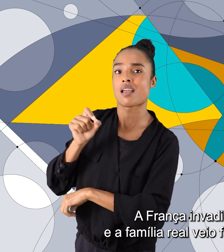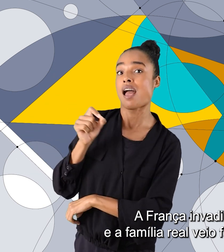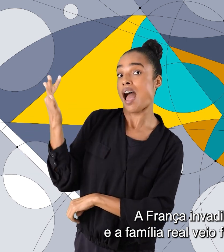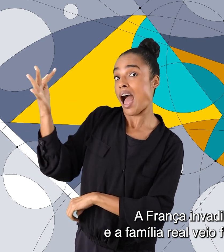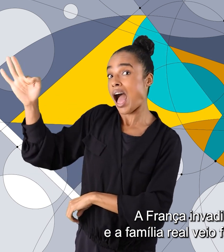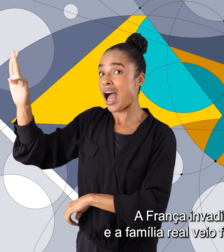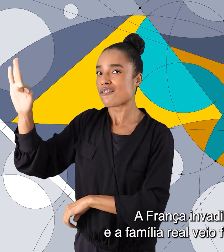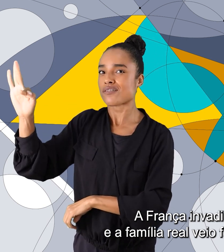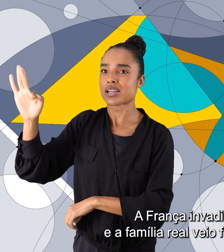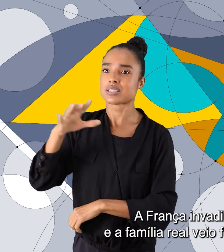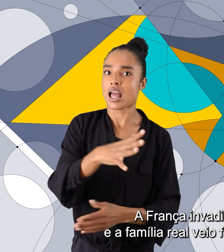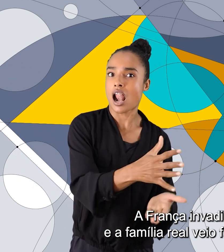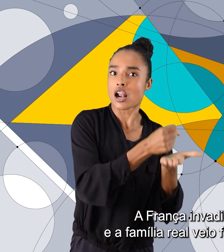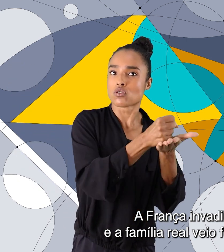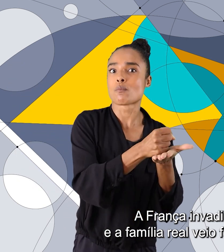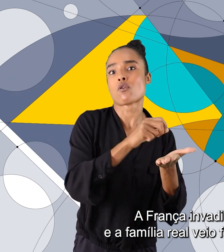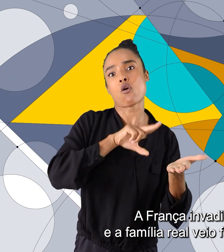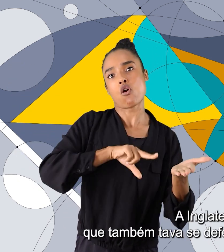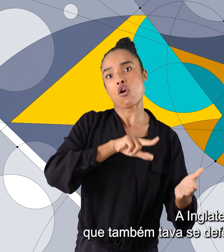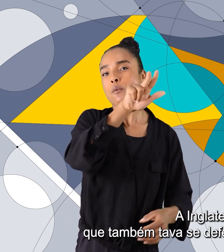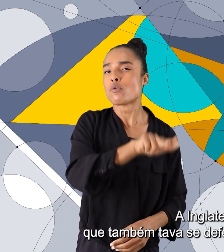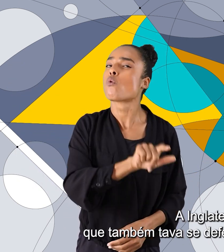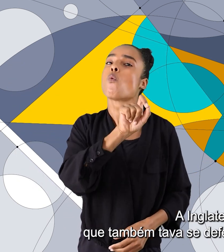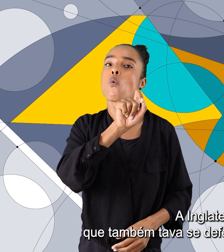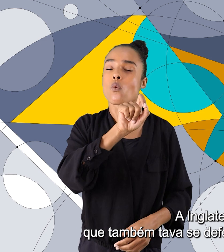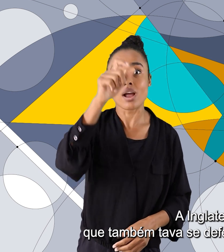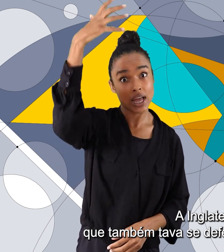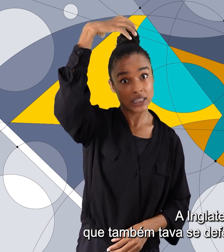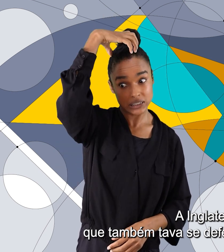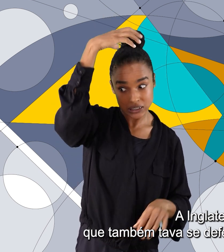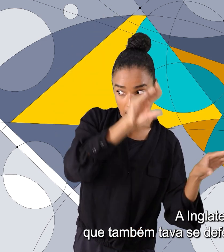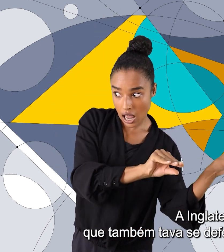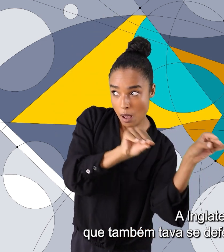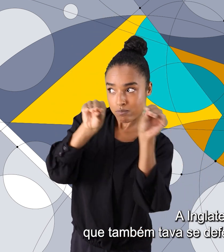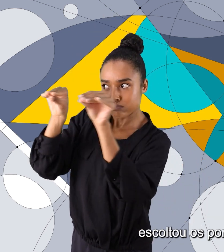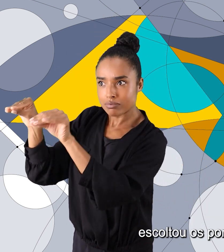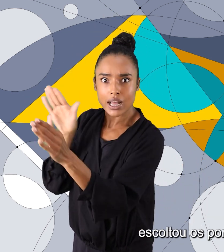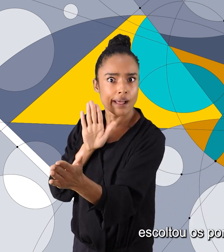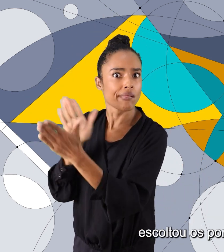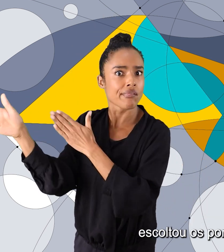e a família real veio fugida para o Brasil. A Inglaterra, que também estava se defendendo da